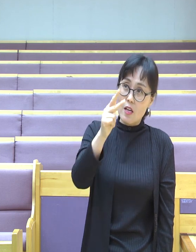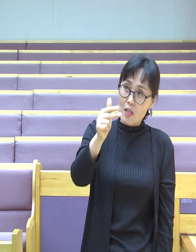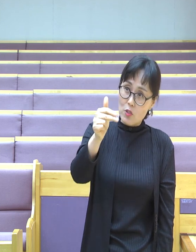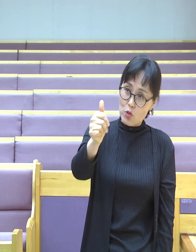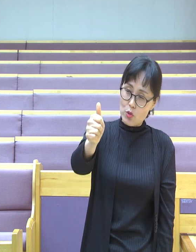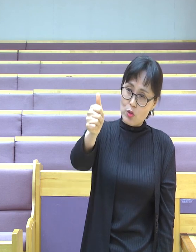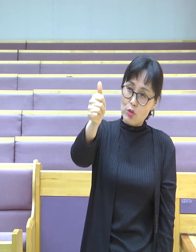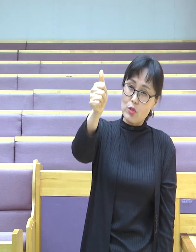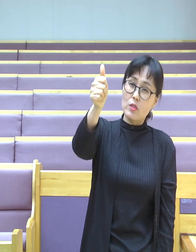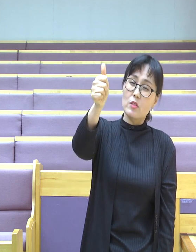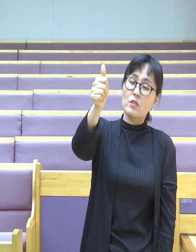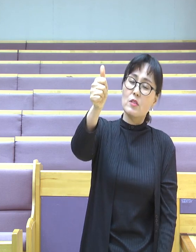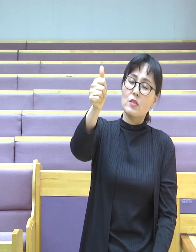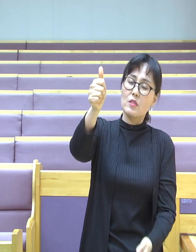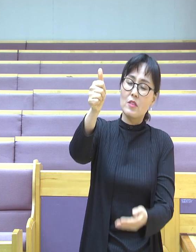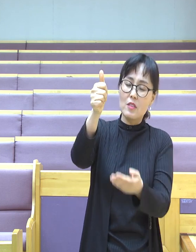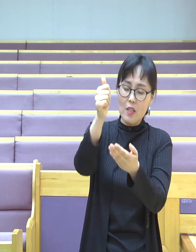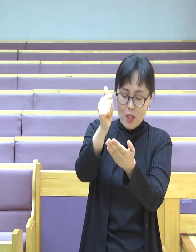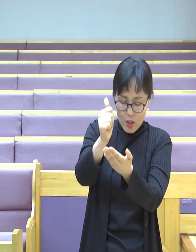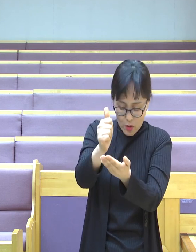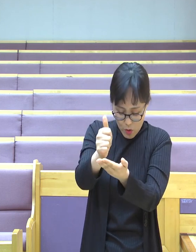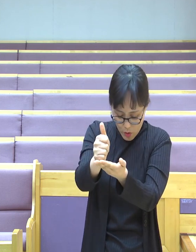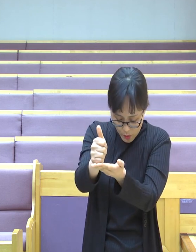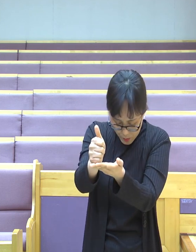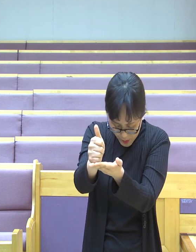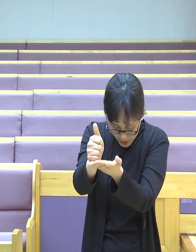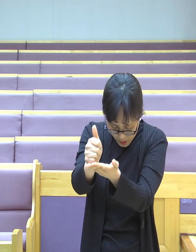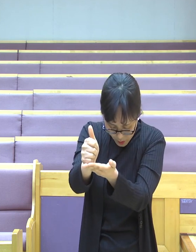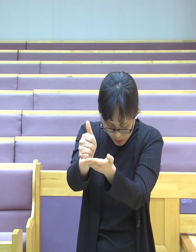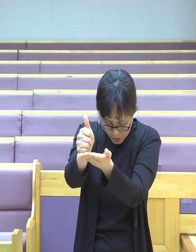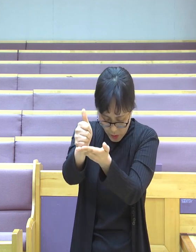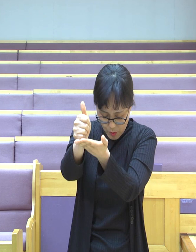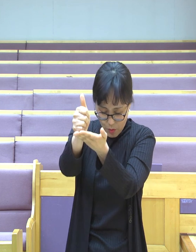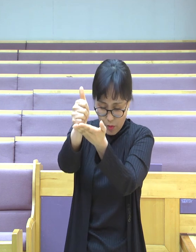내가 주를 높이고